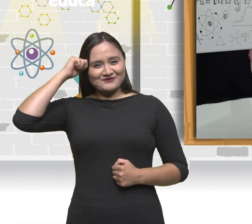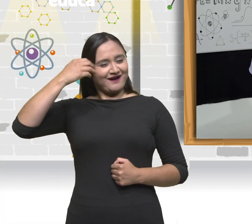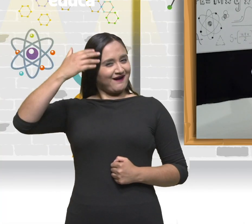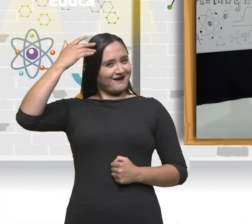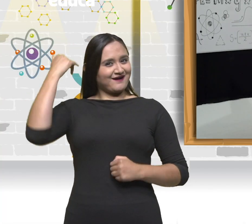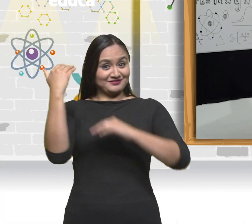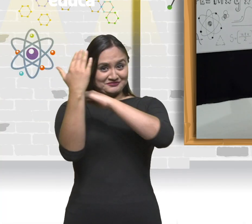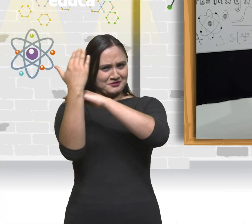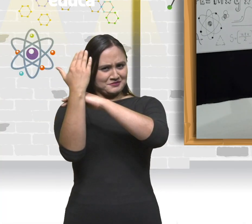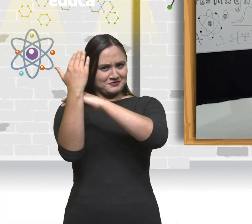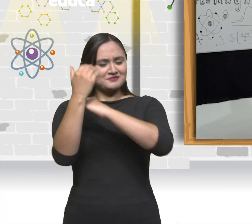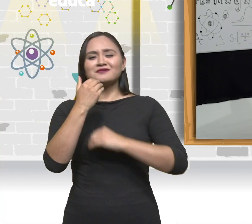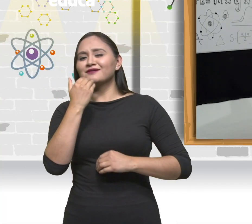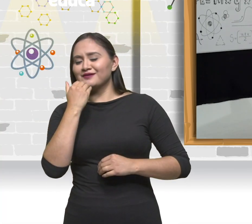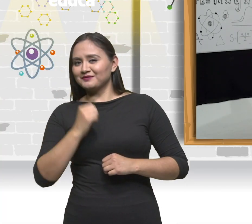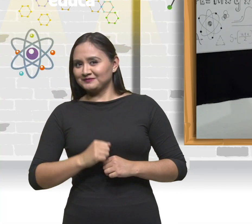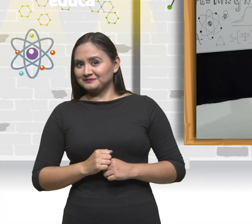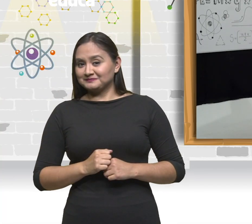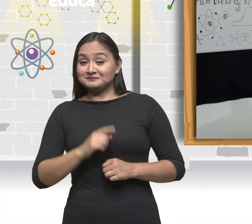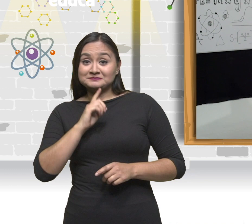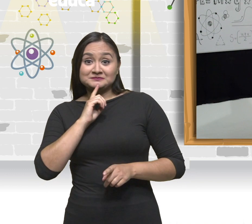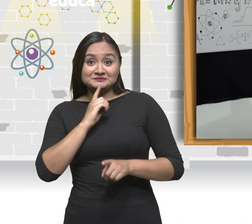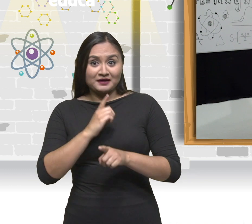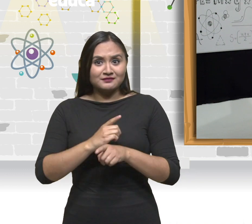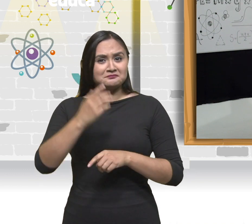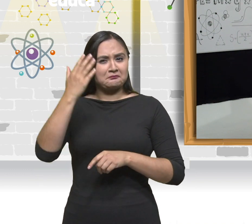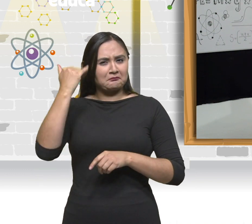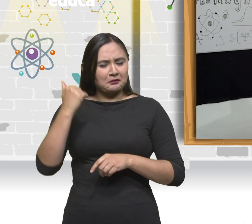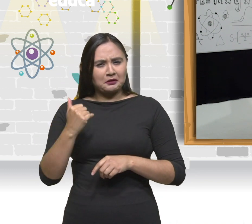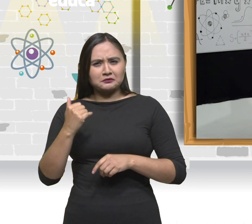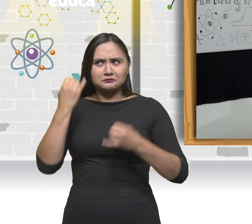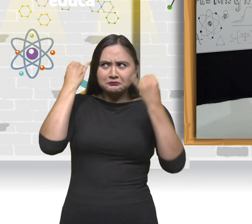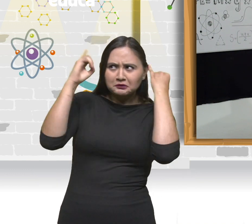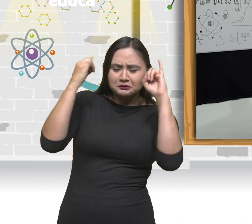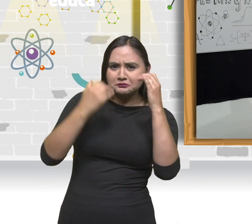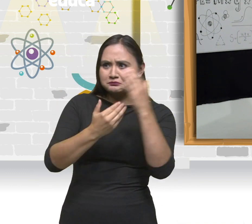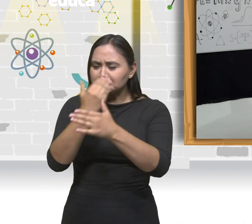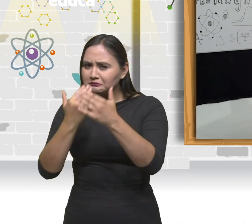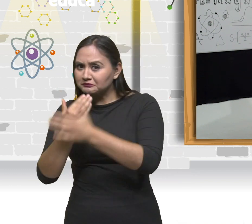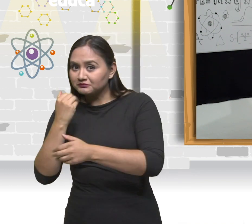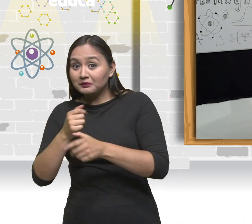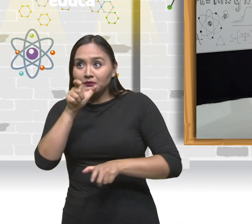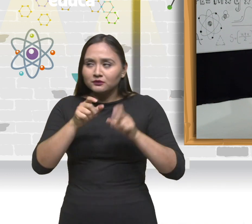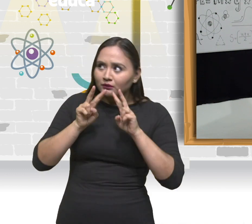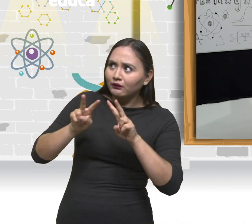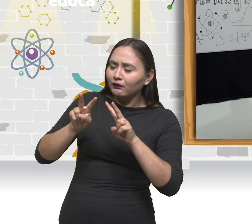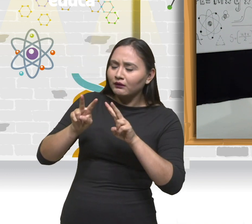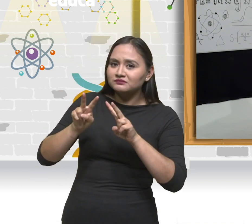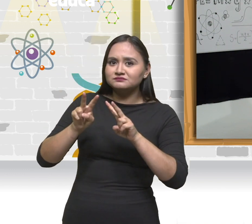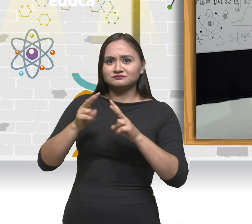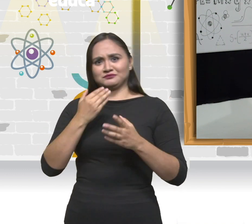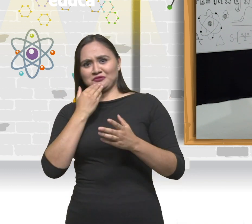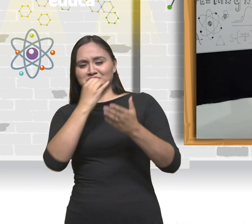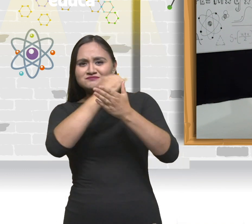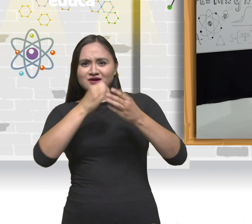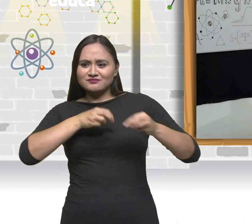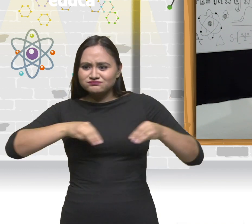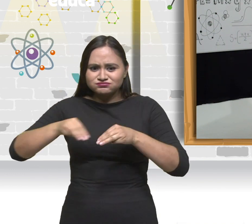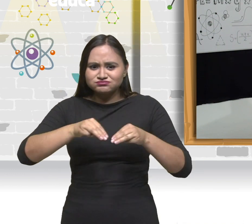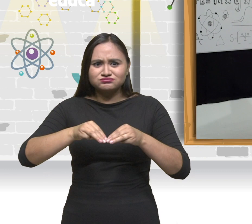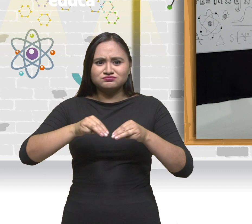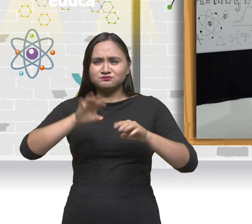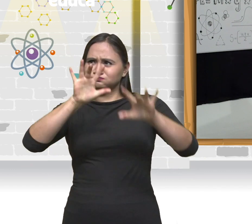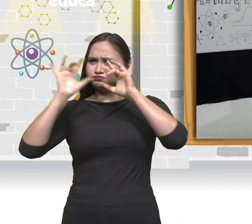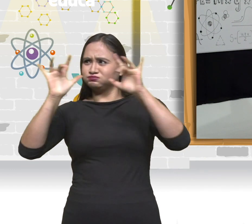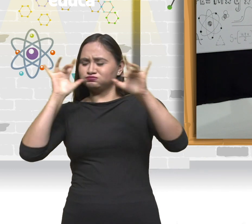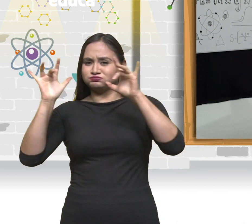¿Te acuerdas de los televisores de antes? Aunque no parezca, en su época fueron novedad, ya que permitían transmitir imágenes e incluso el movimiento.